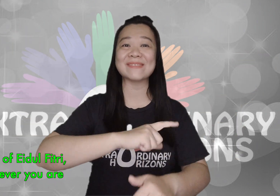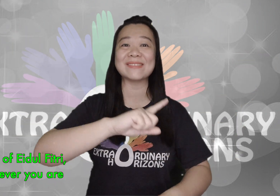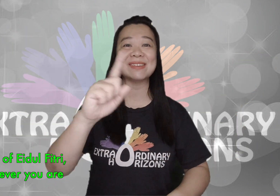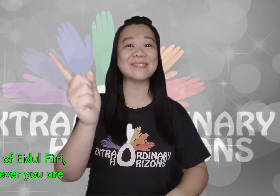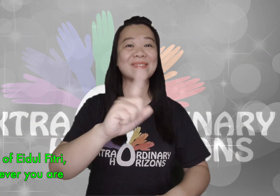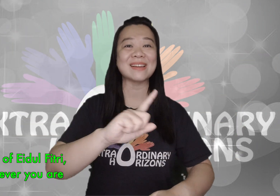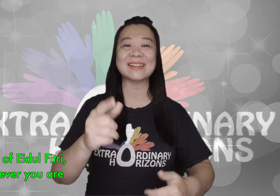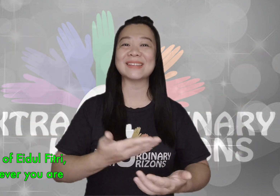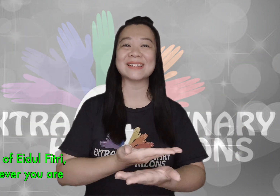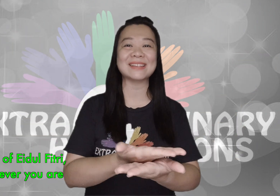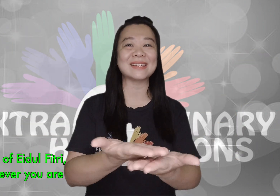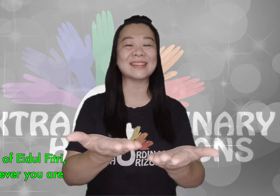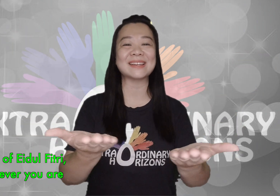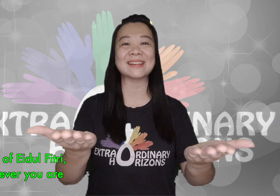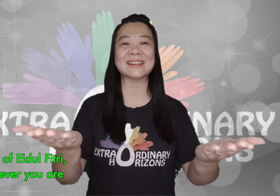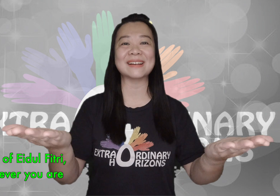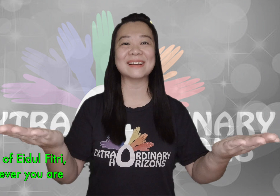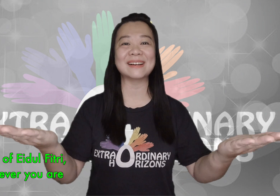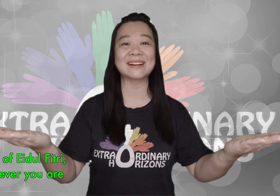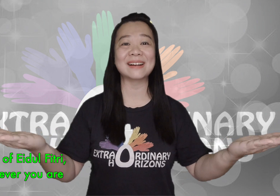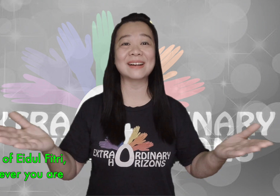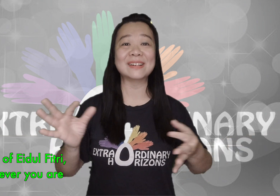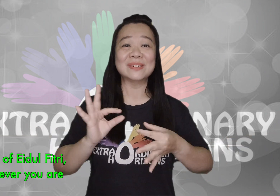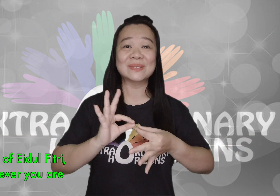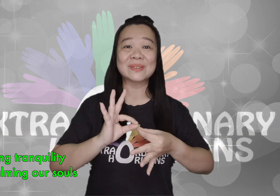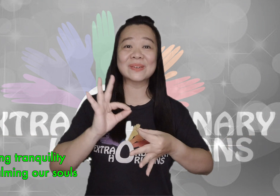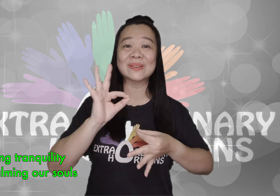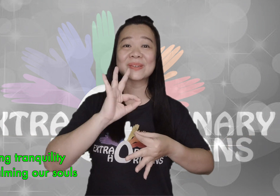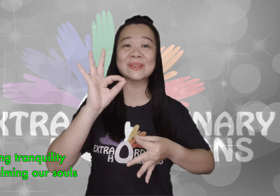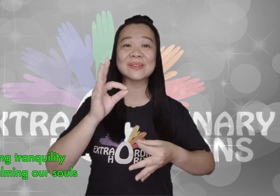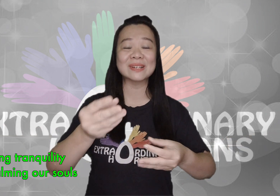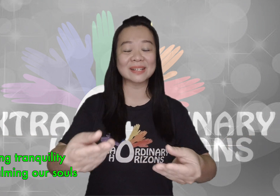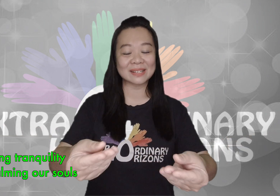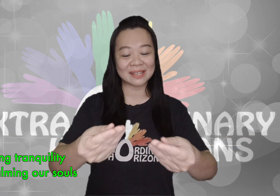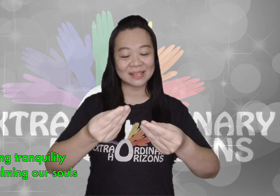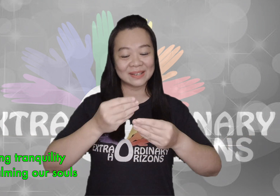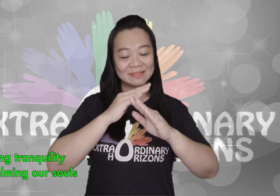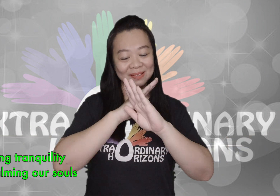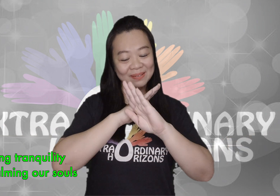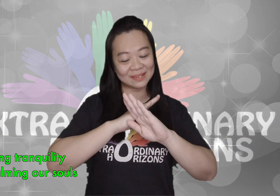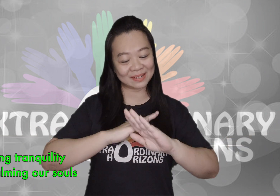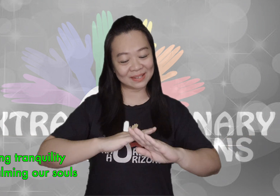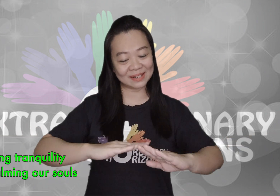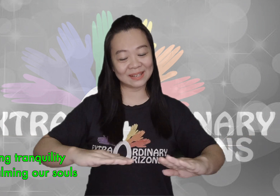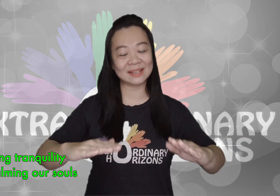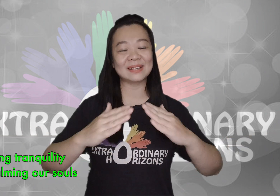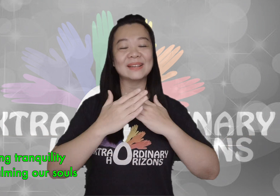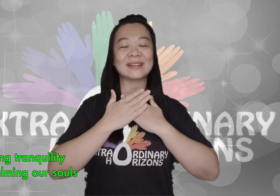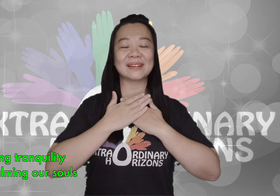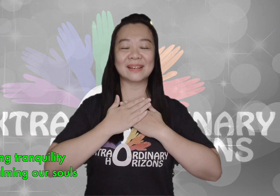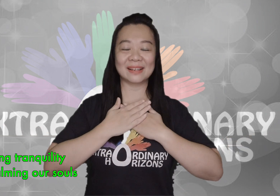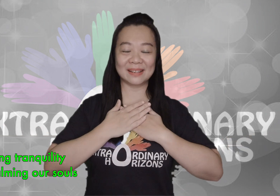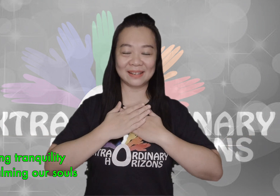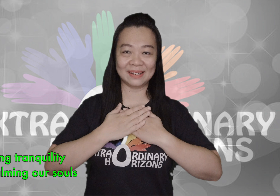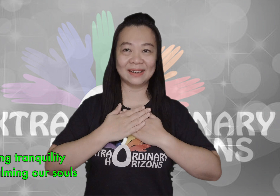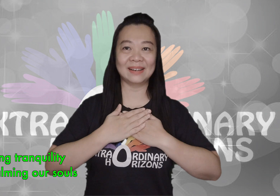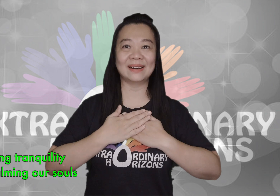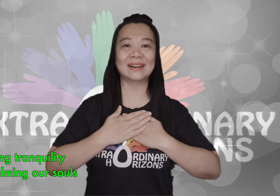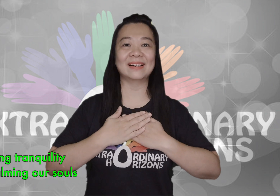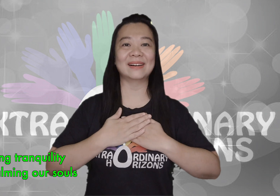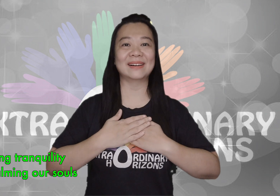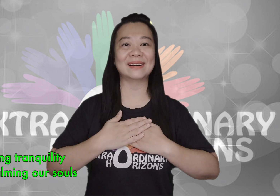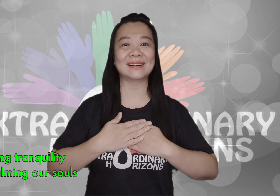dimanapun jual Memberikan ketenangan Dan mententeramkan